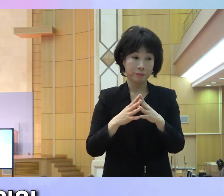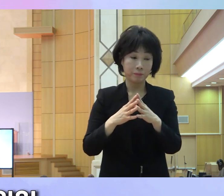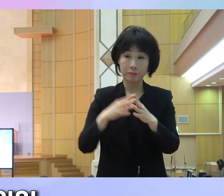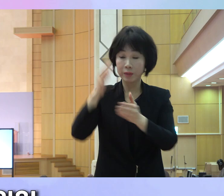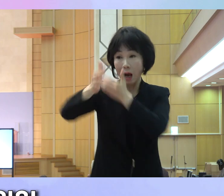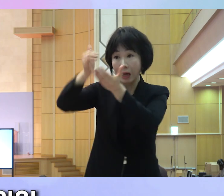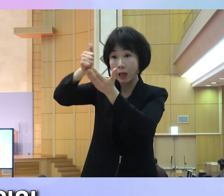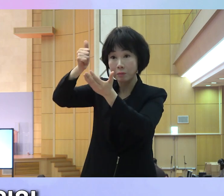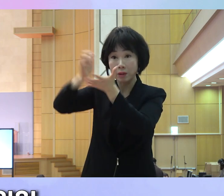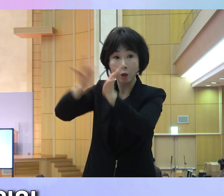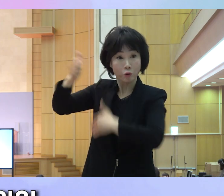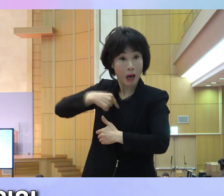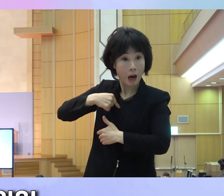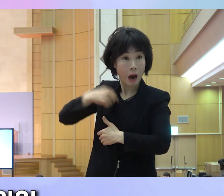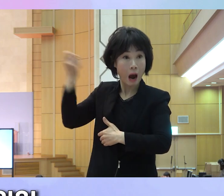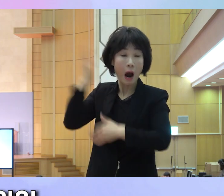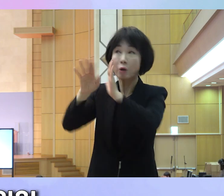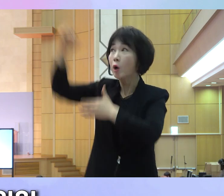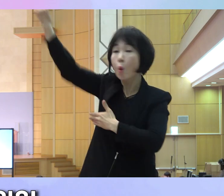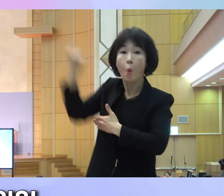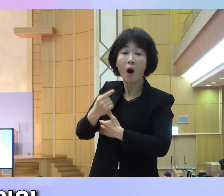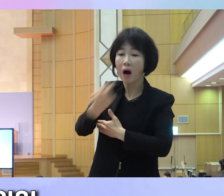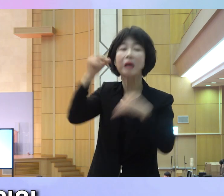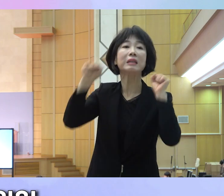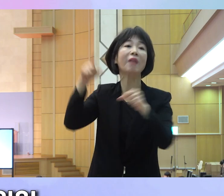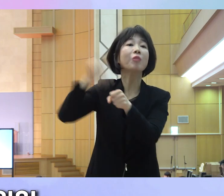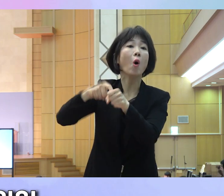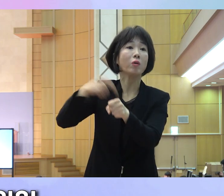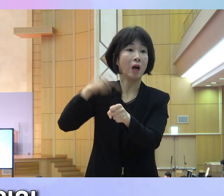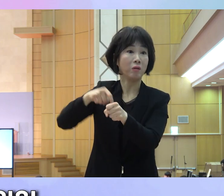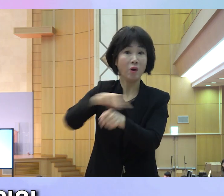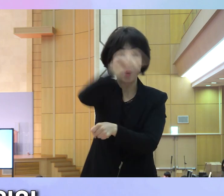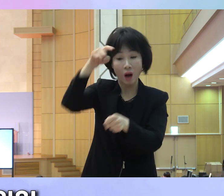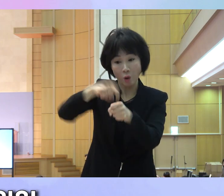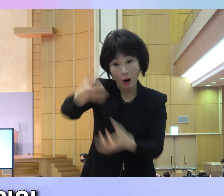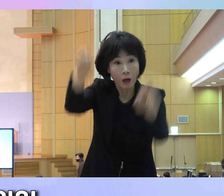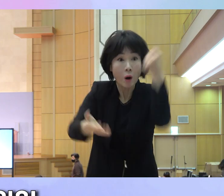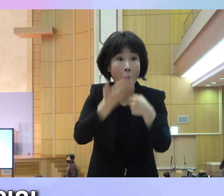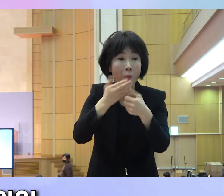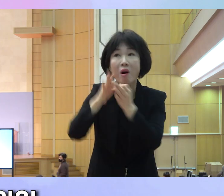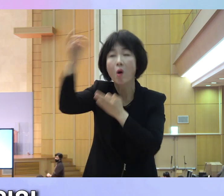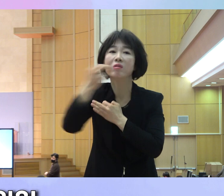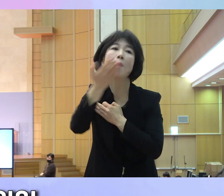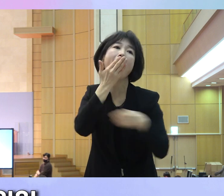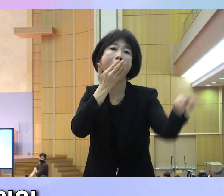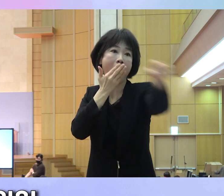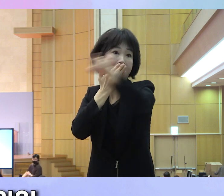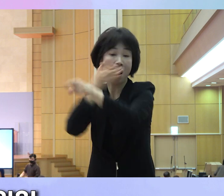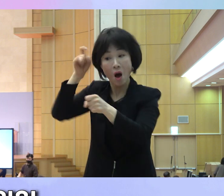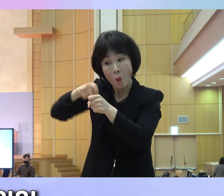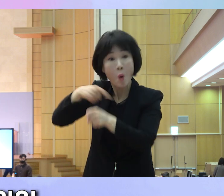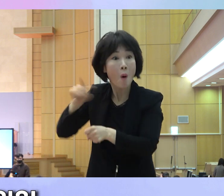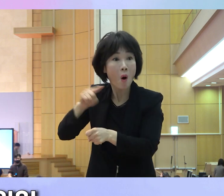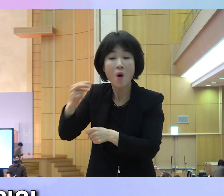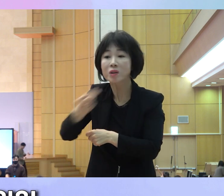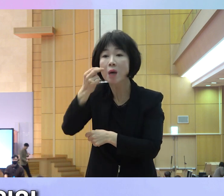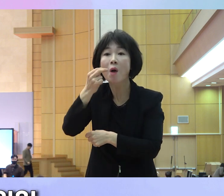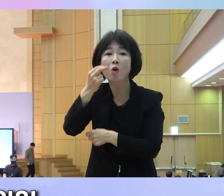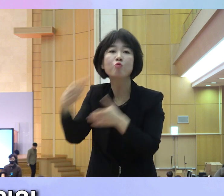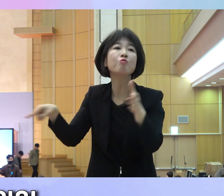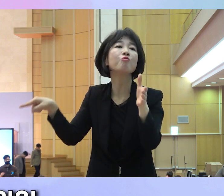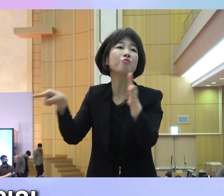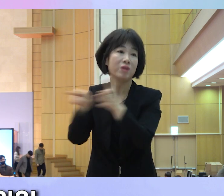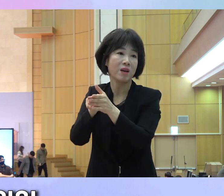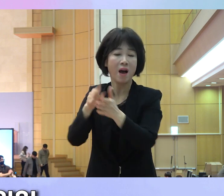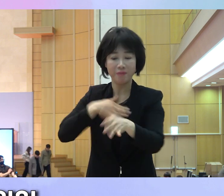나는 하늘로서 내려온 산떡이니 사람이 이 떡을 먹으면 영생하리라. 나의 줄 떡은 곧 세상의 생명을 위한